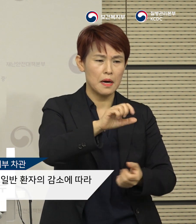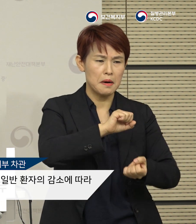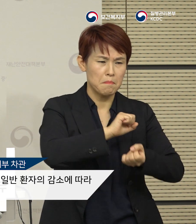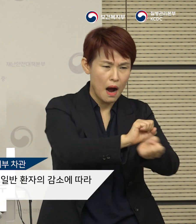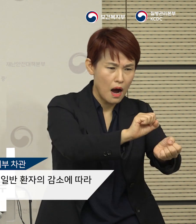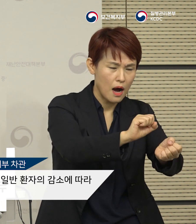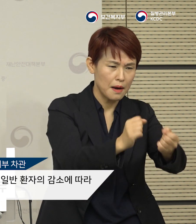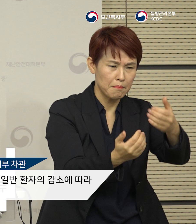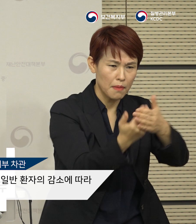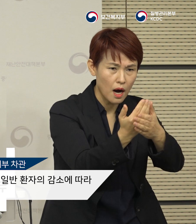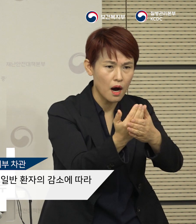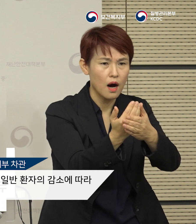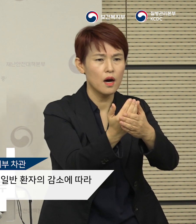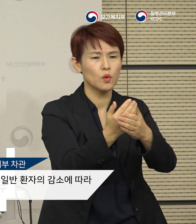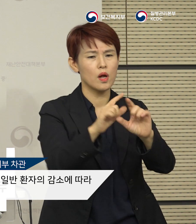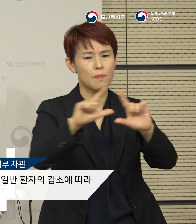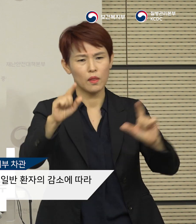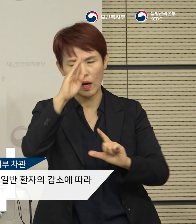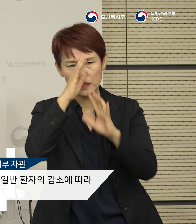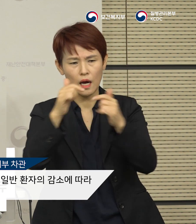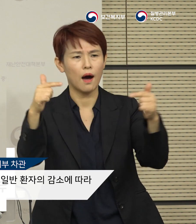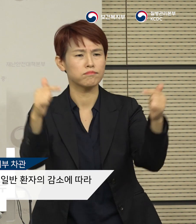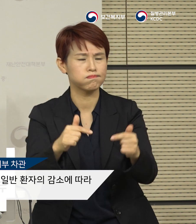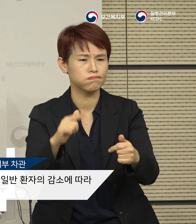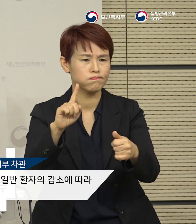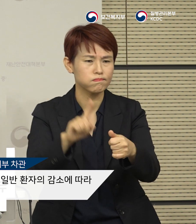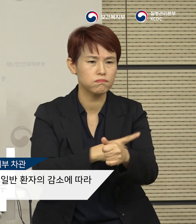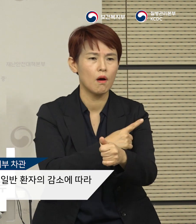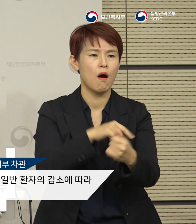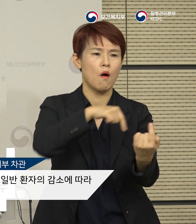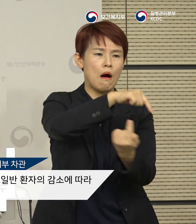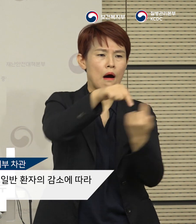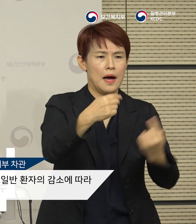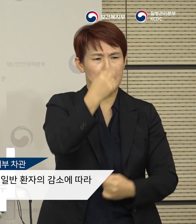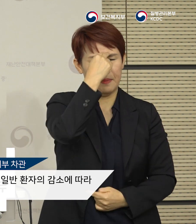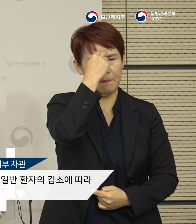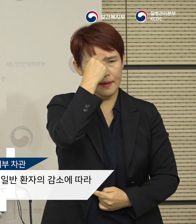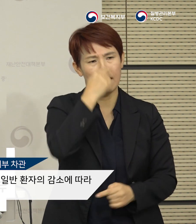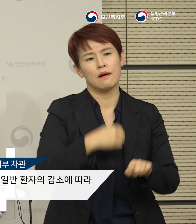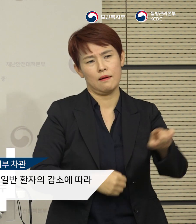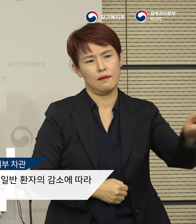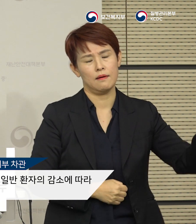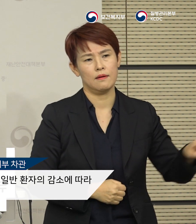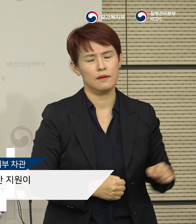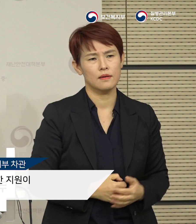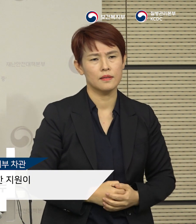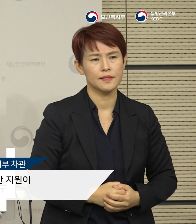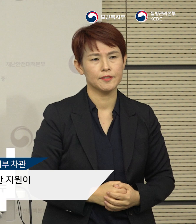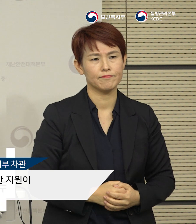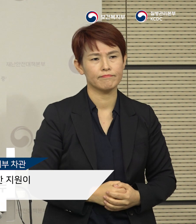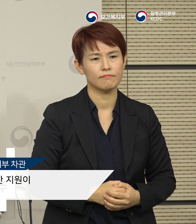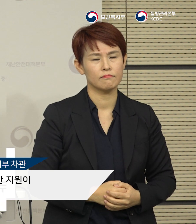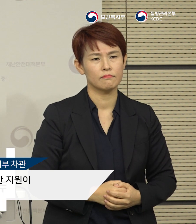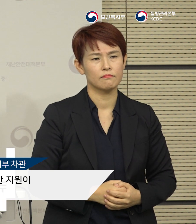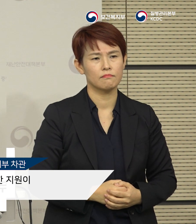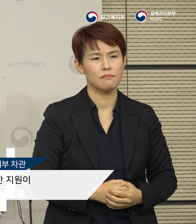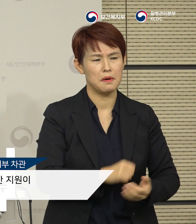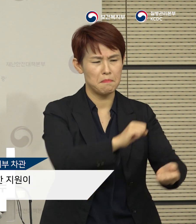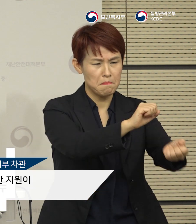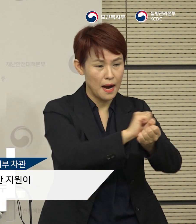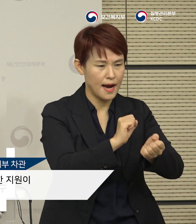발생과 일반 환자의 감소에 따라 운영상 어려움이 우려되고 있는 상황입니다.